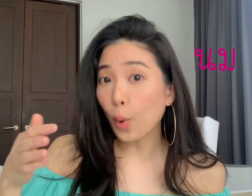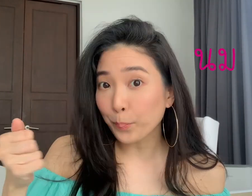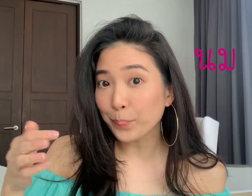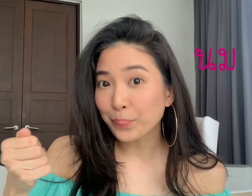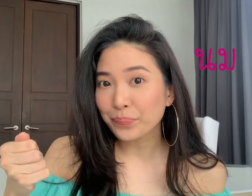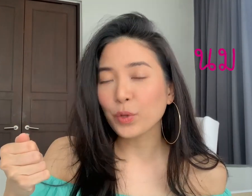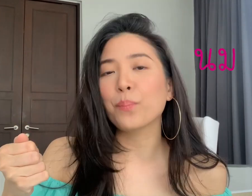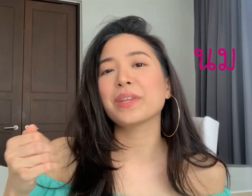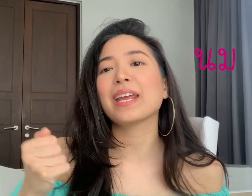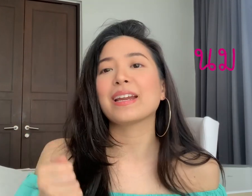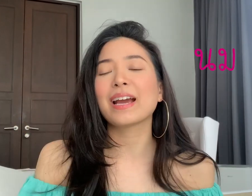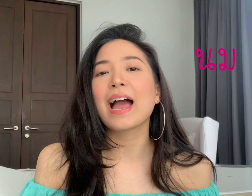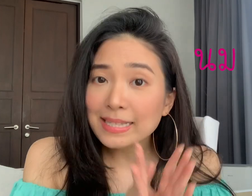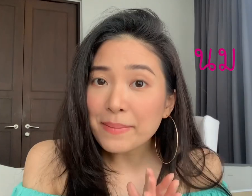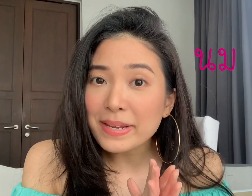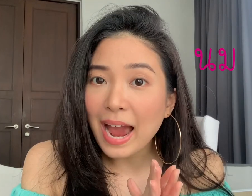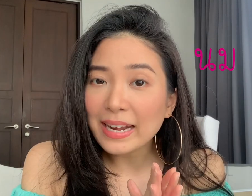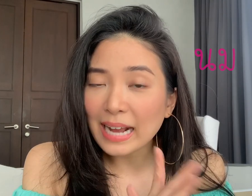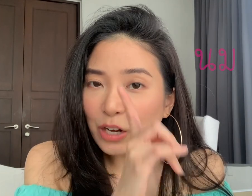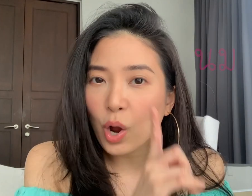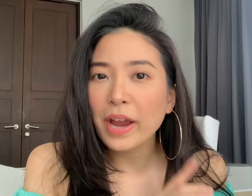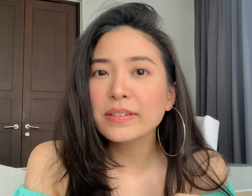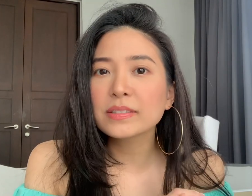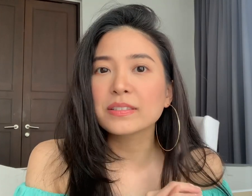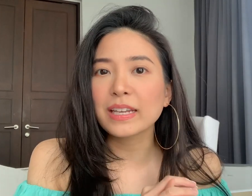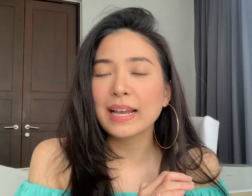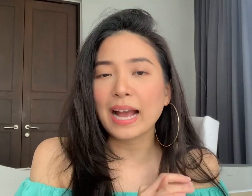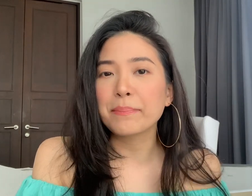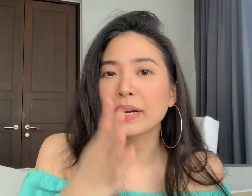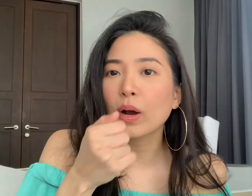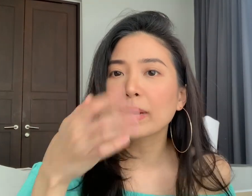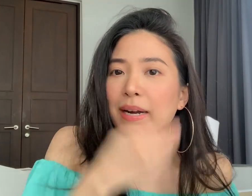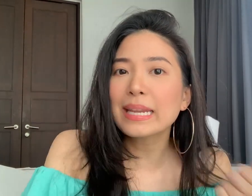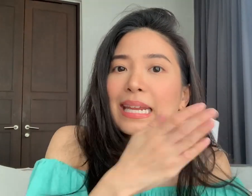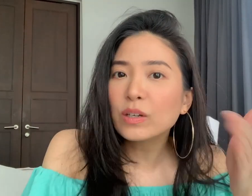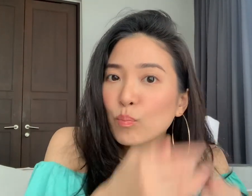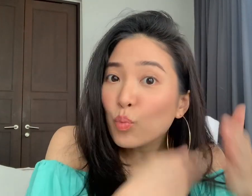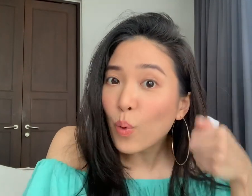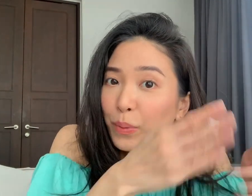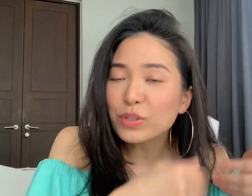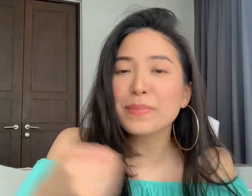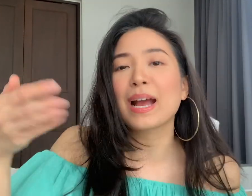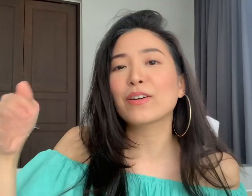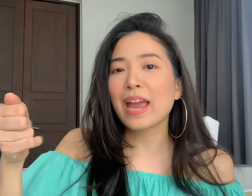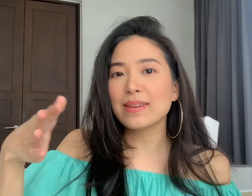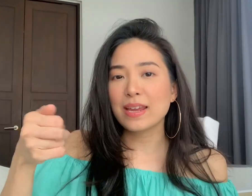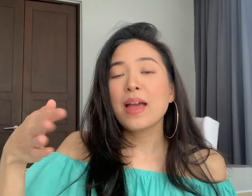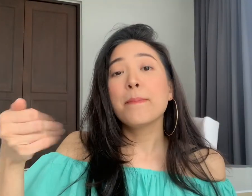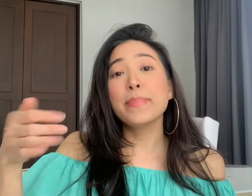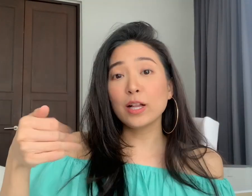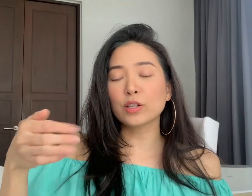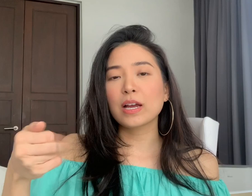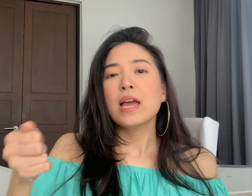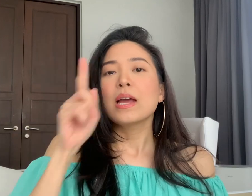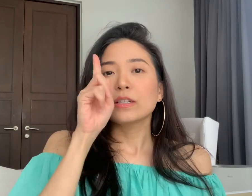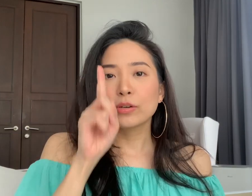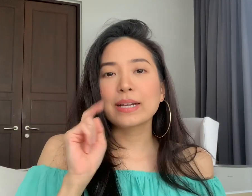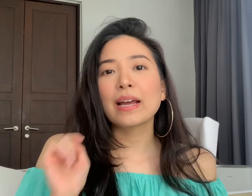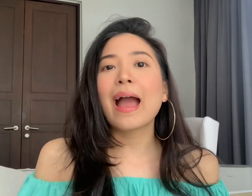OMนั่นเองนะคะถจไม่ได้นะคะก็ให้นึกถึงนี้เลยค่ะเหเรากำลงรีดนมวัวอยใชไคะก็แค่นี้Milkทรินะคะ